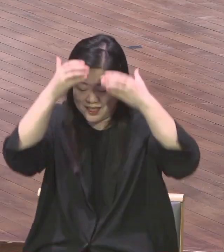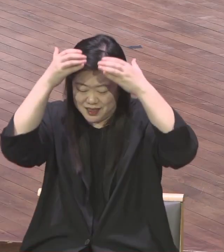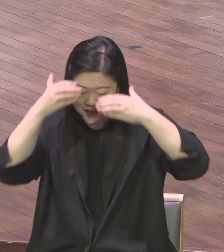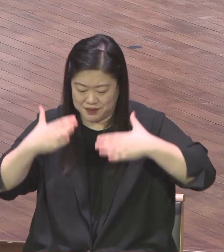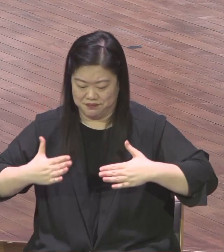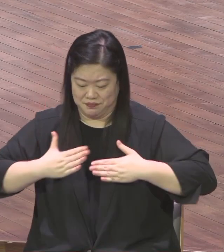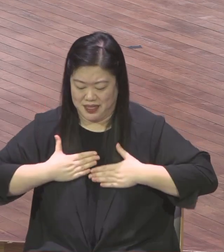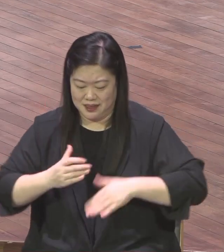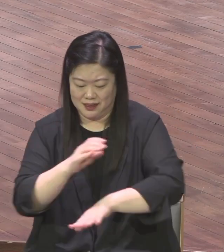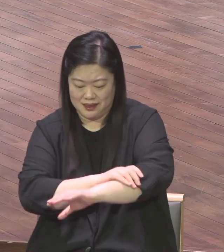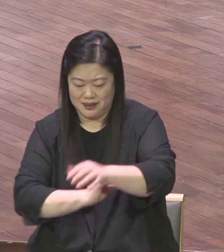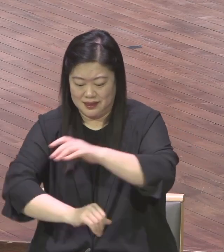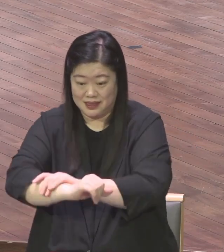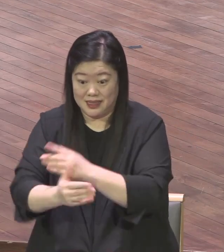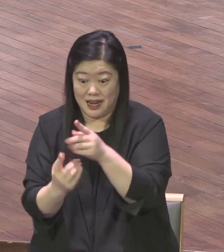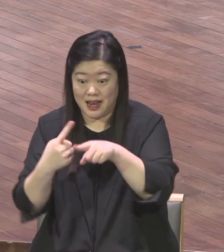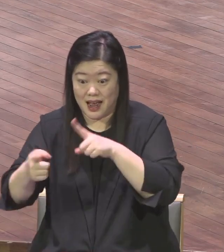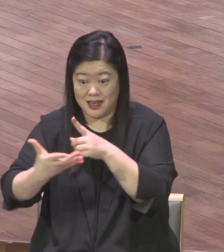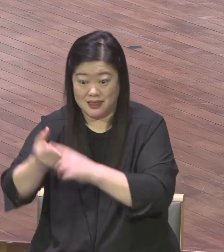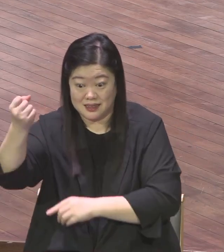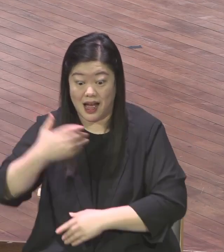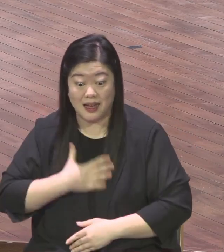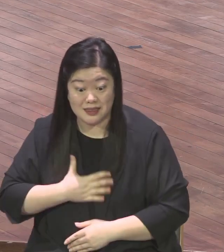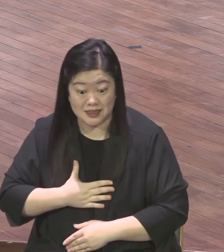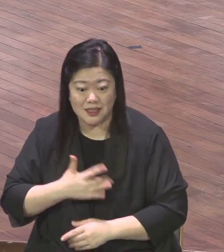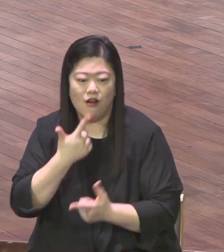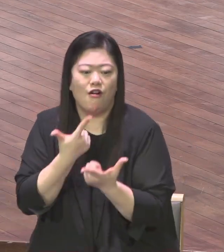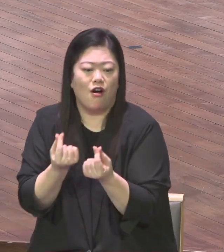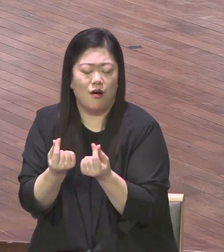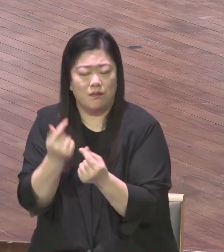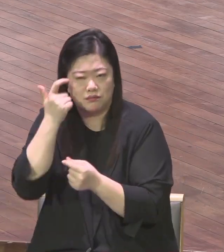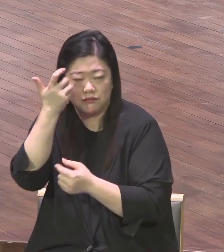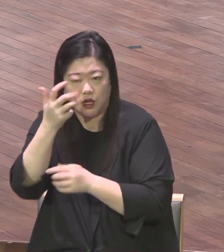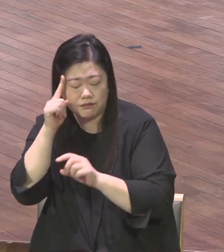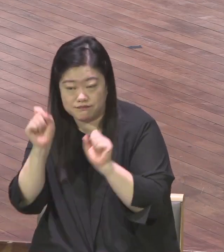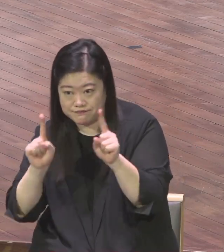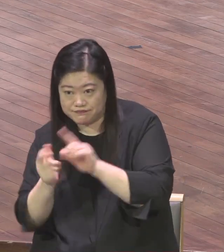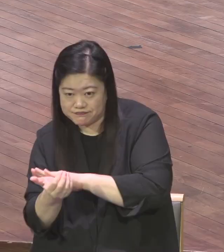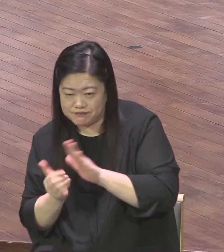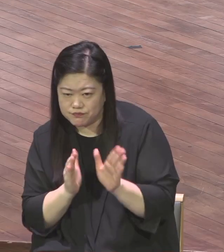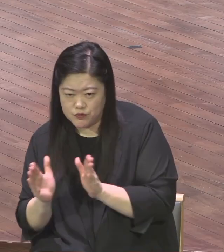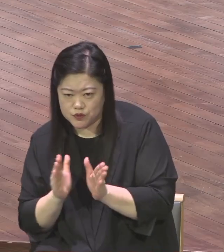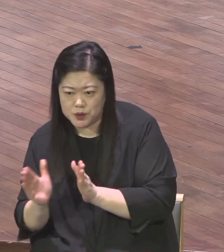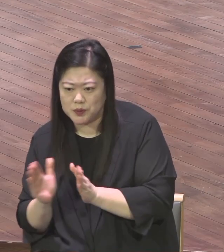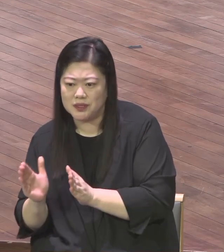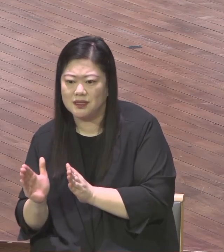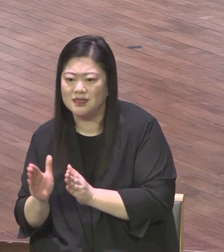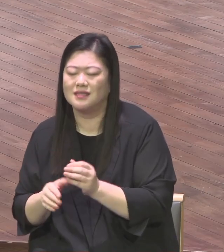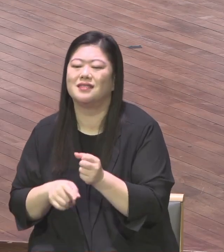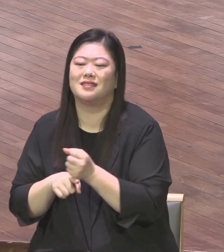영적 무장하고 영적 싸움을 싸우라. 영적 싸움을 싸우라.